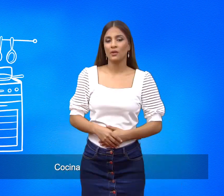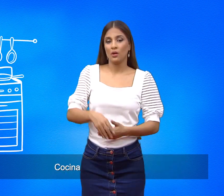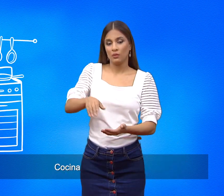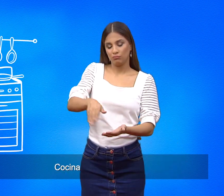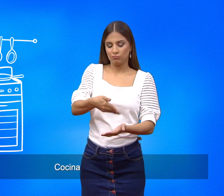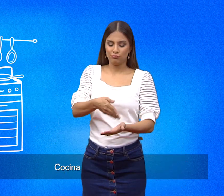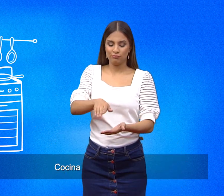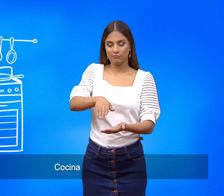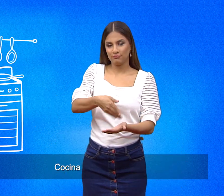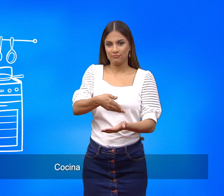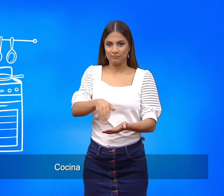cocina